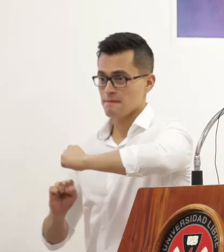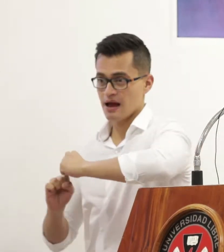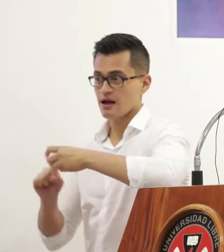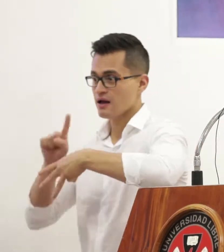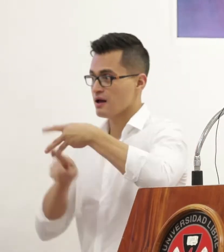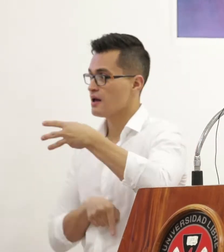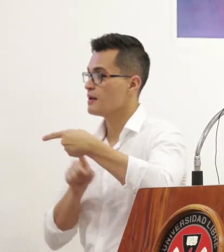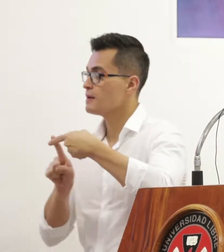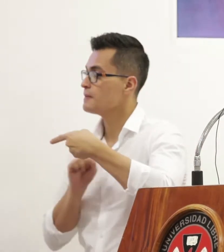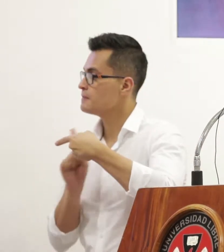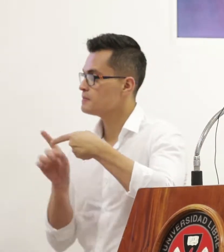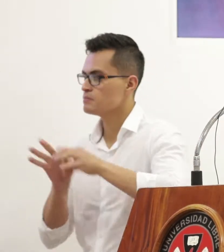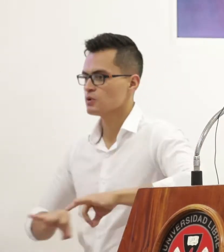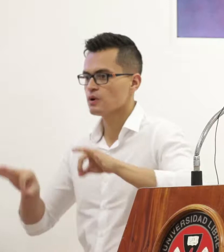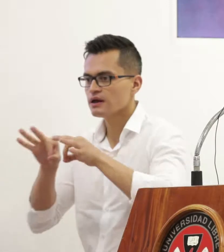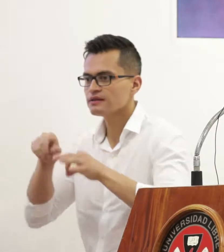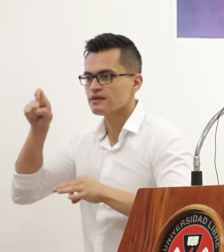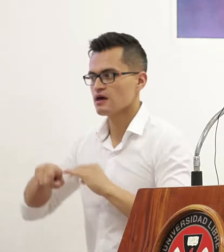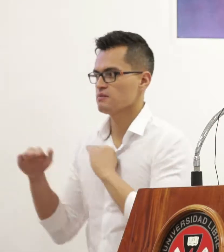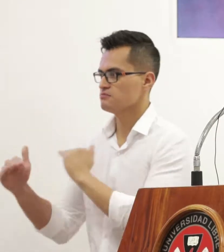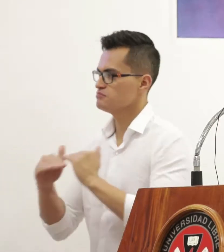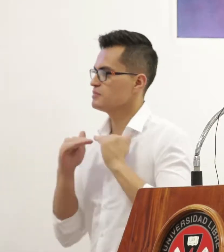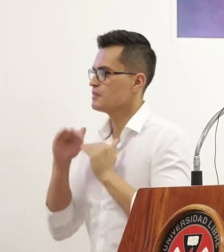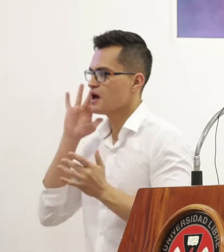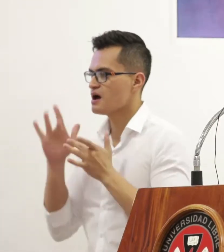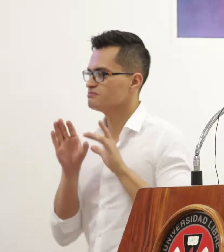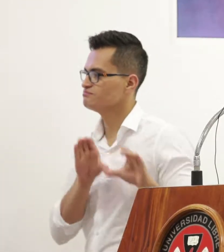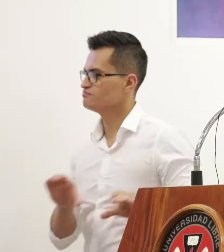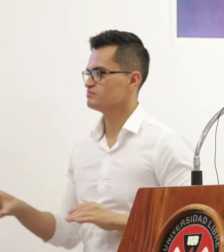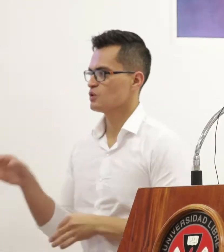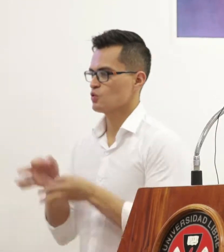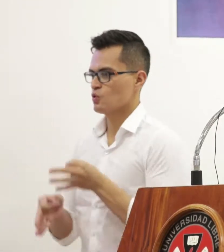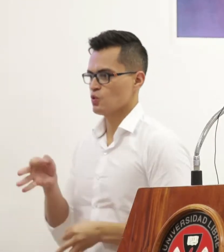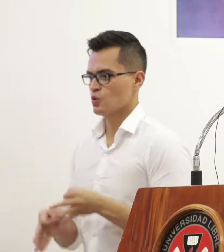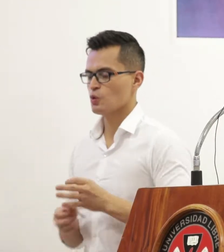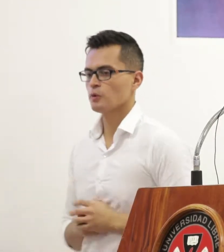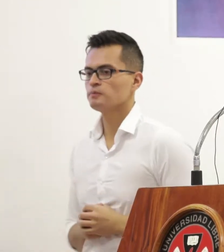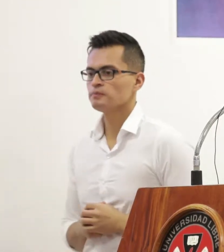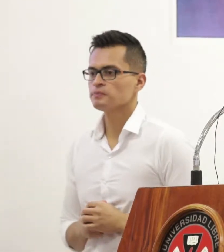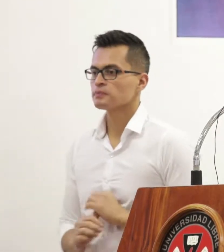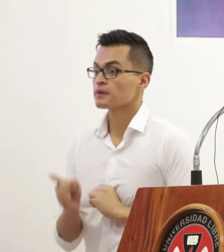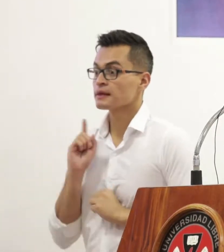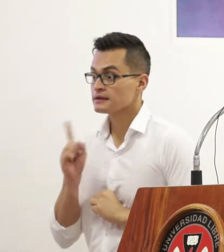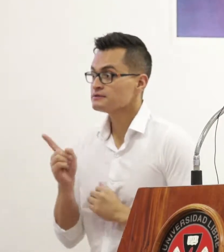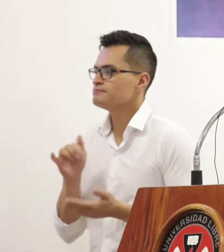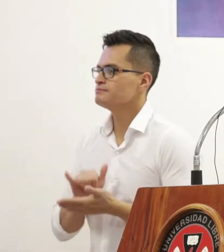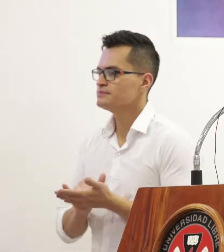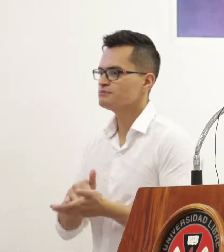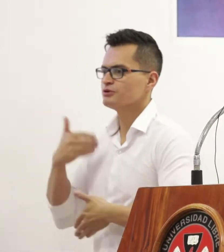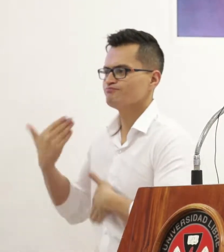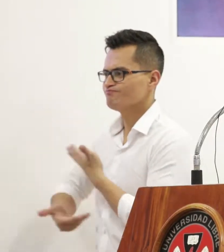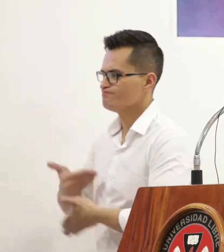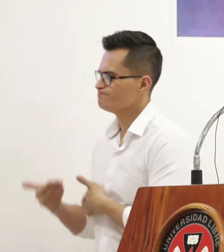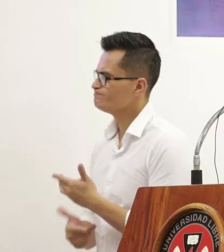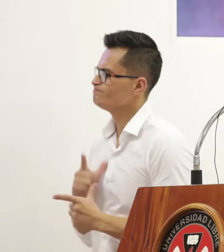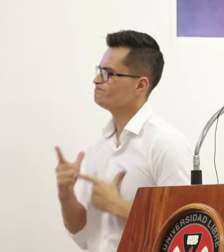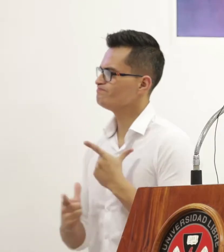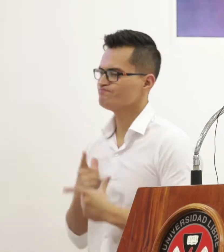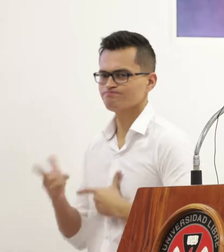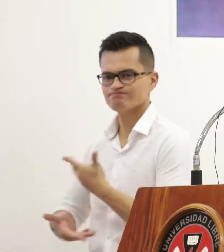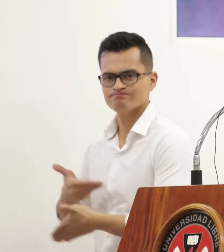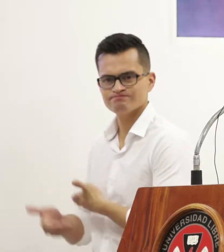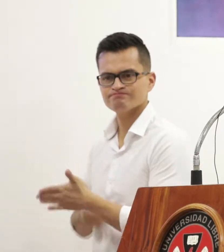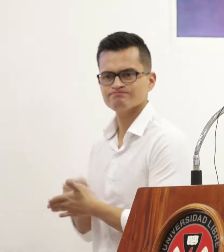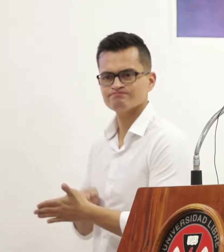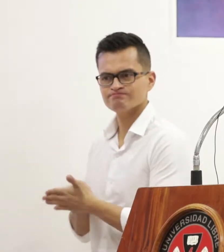premisa mayor de cualquier actuación del sistema judicial. Eso aunado a todas esas batallas que hemos dado en la construcción